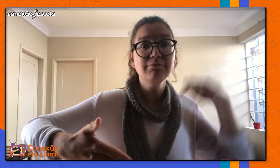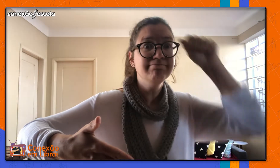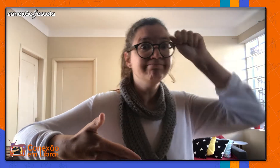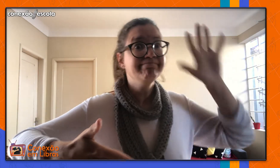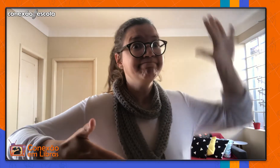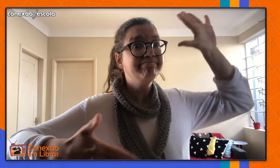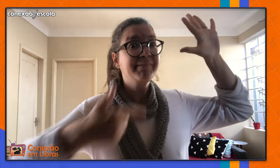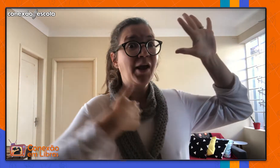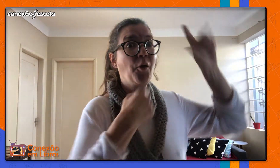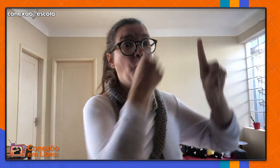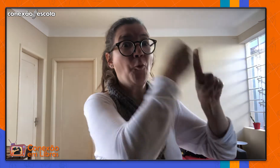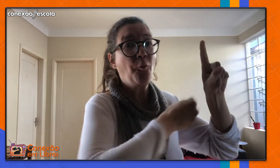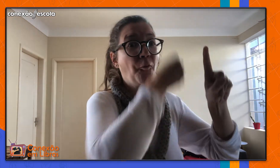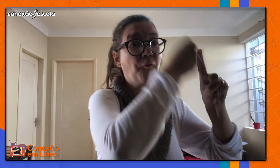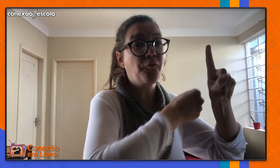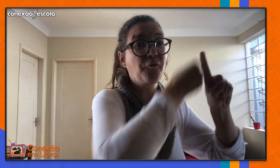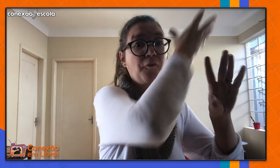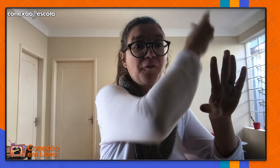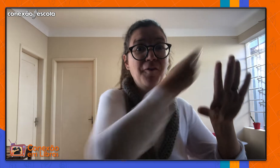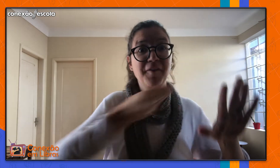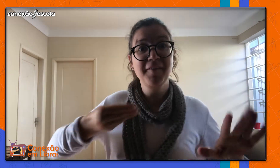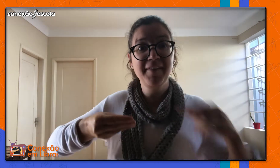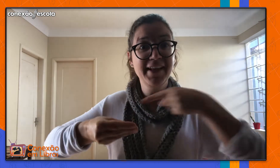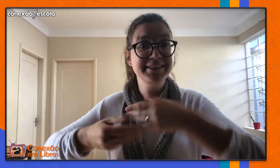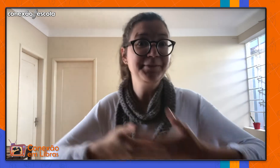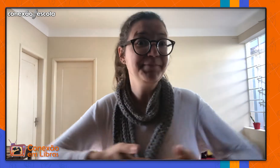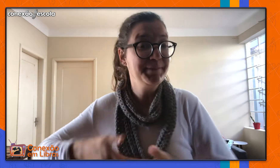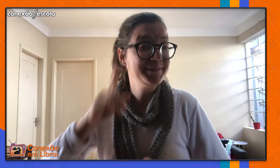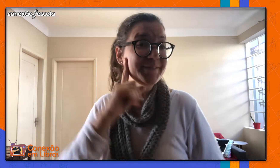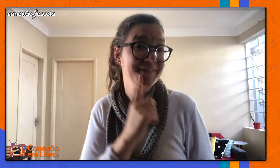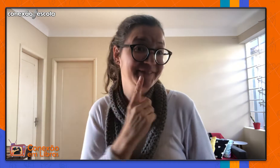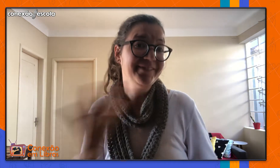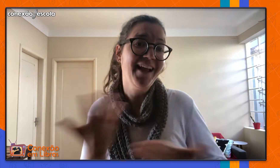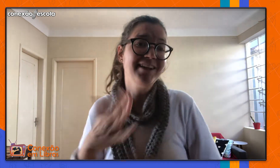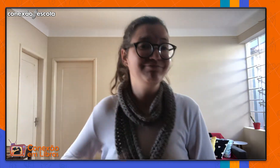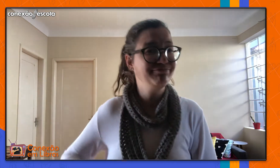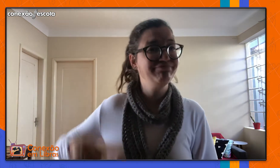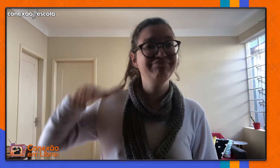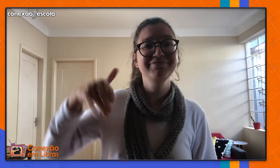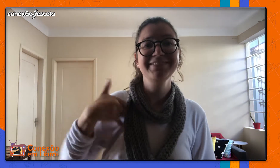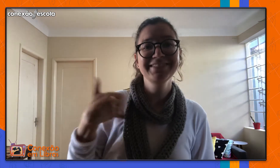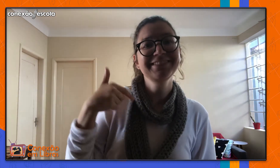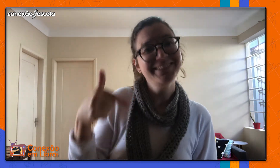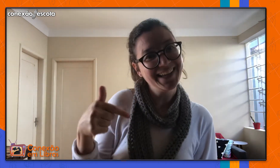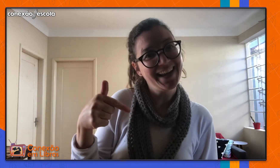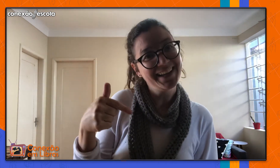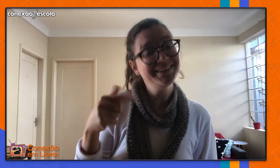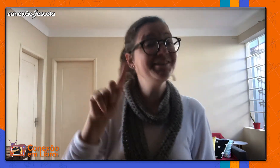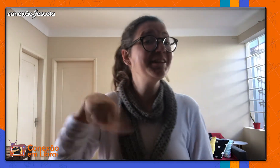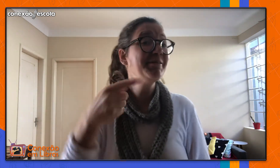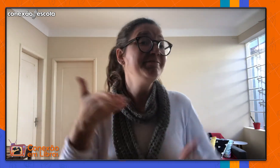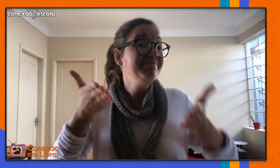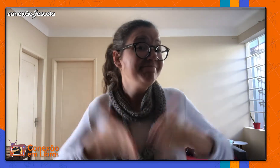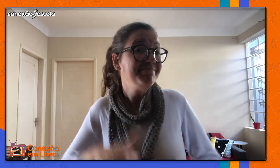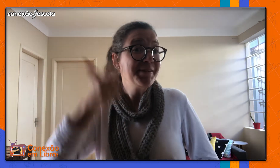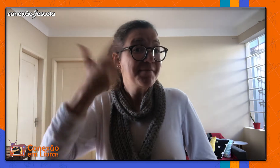E aí, quando eu tive uma bebê que era surda também, eu fiquei imaginando como seria essa luta também por ela.